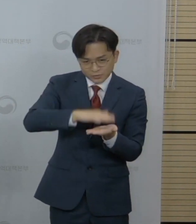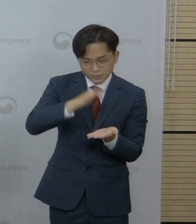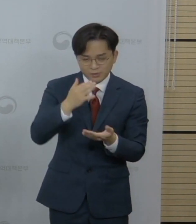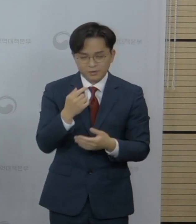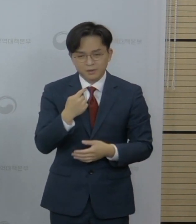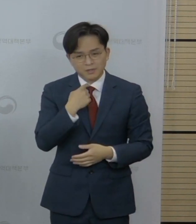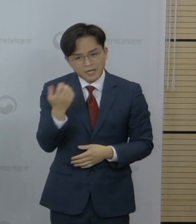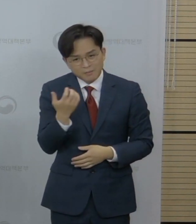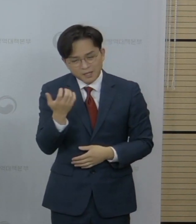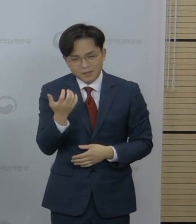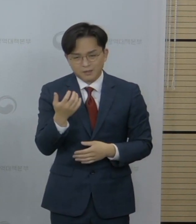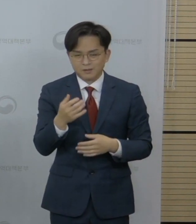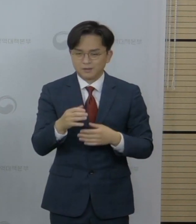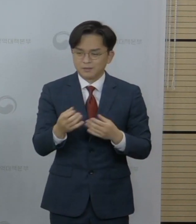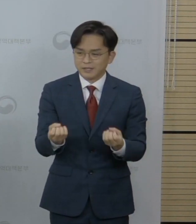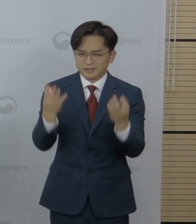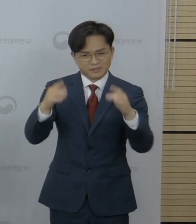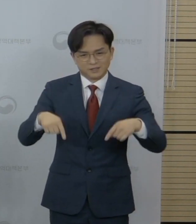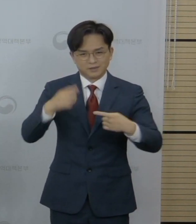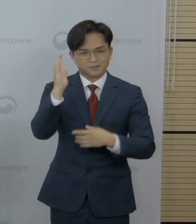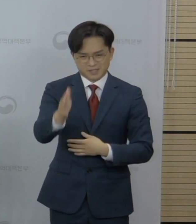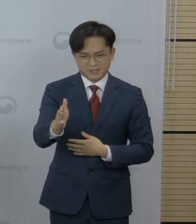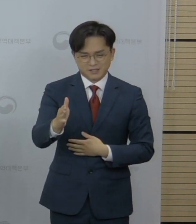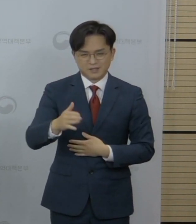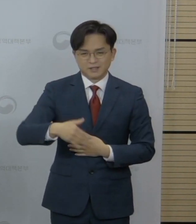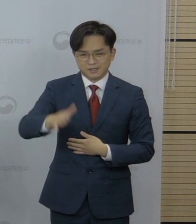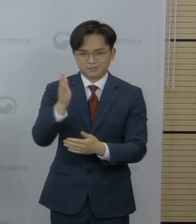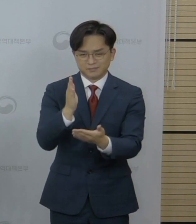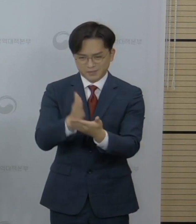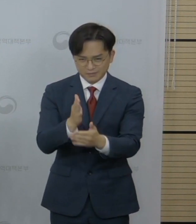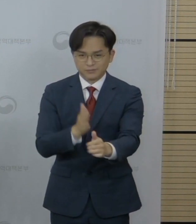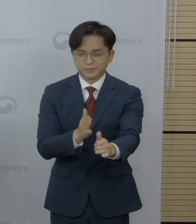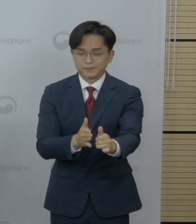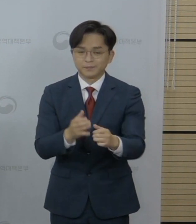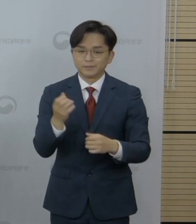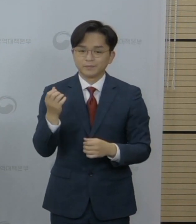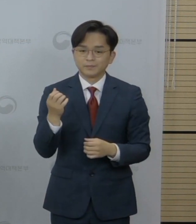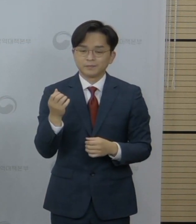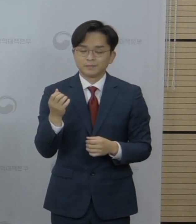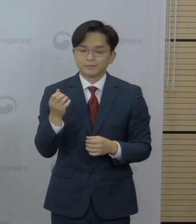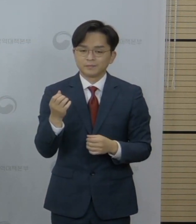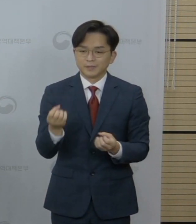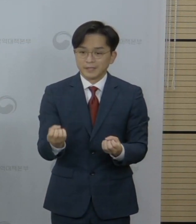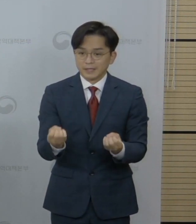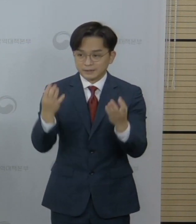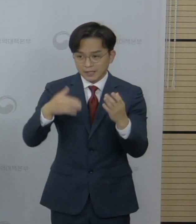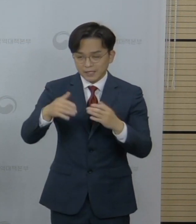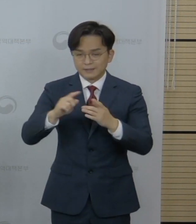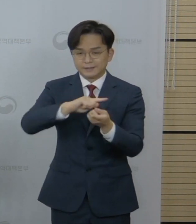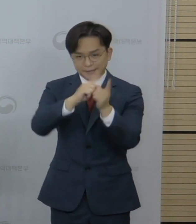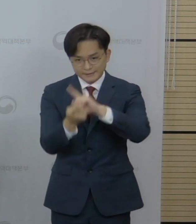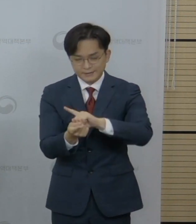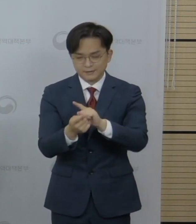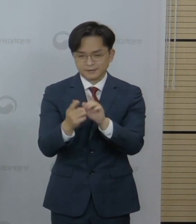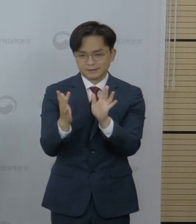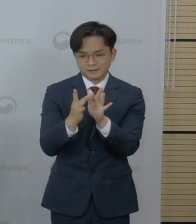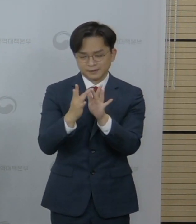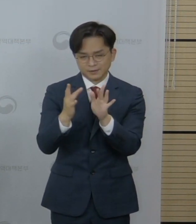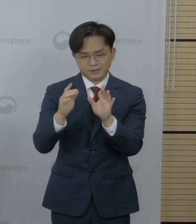하시고 행사나 모임은 단체 모임 대신 비대면 비접촉 모임을 적극 활용해